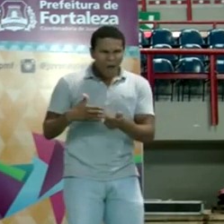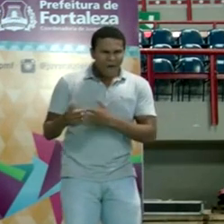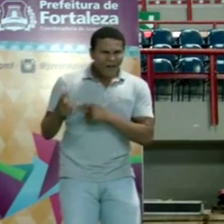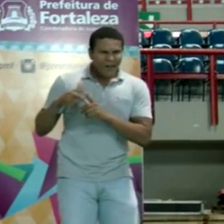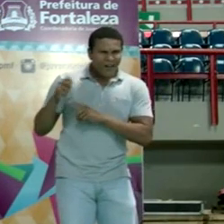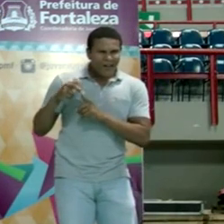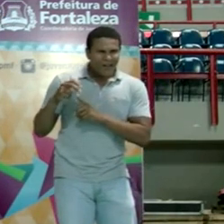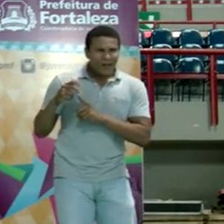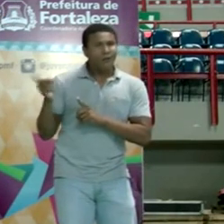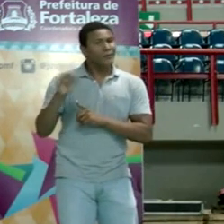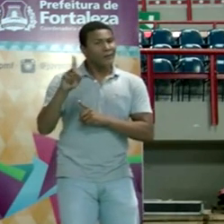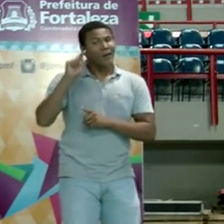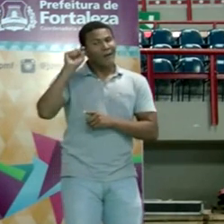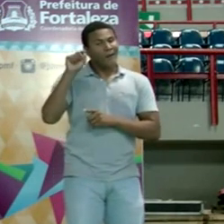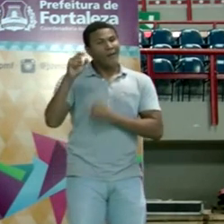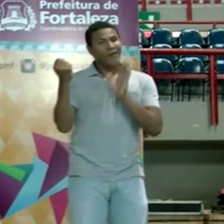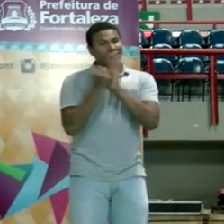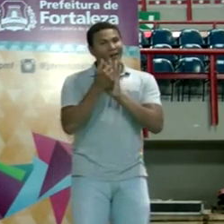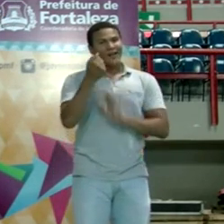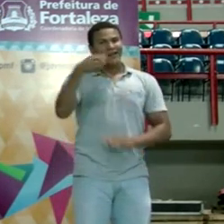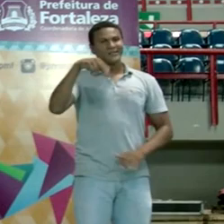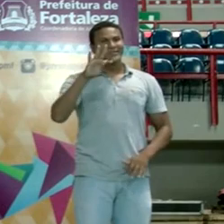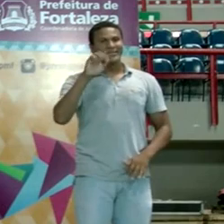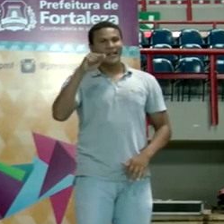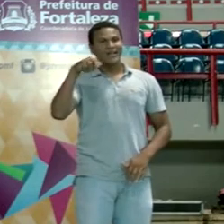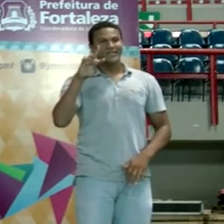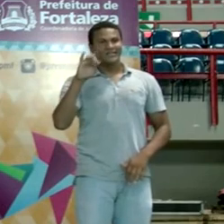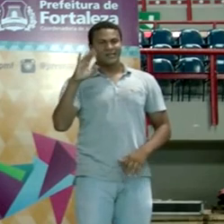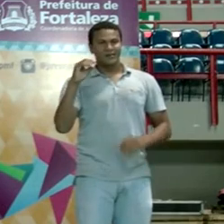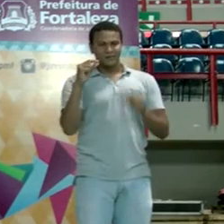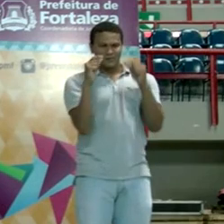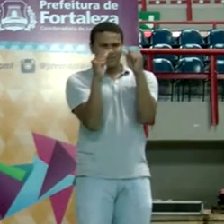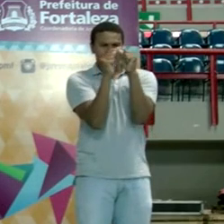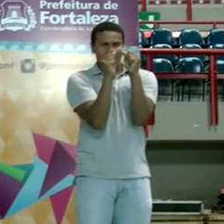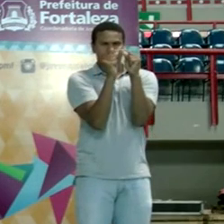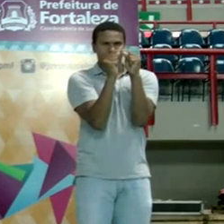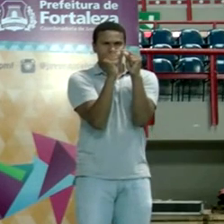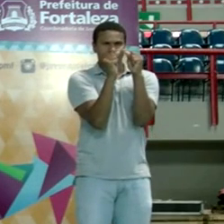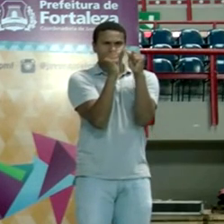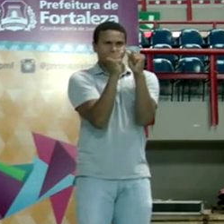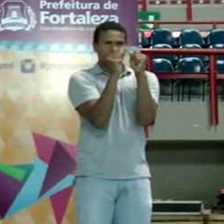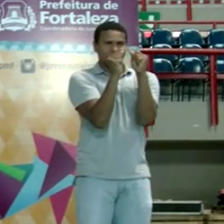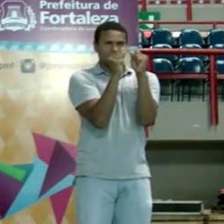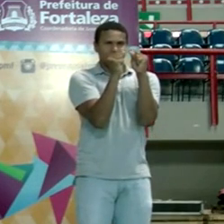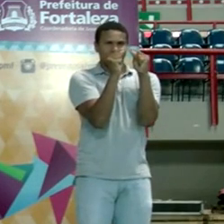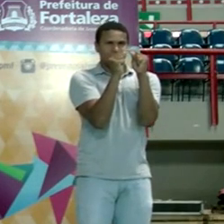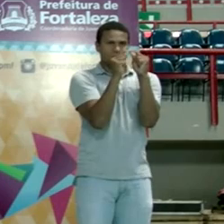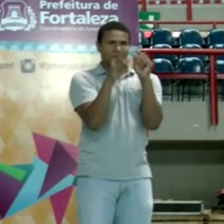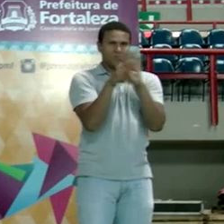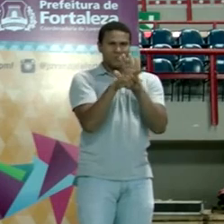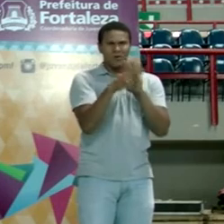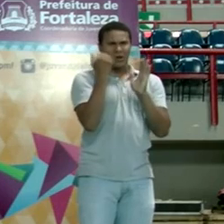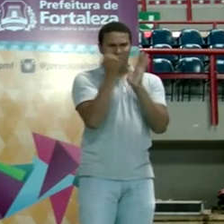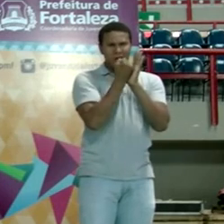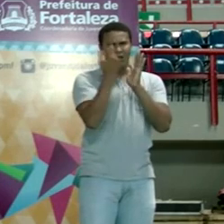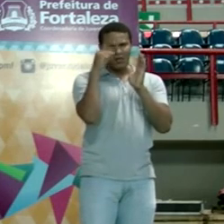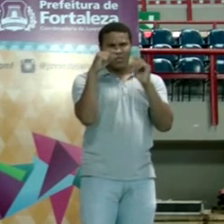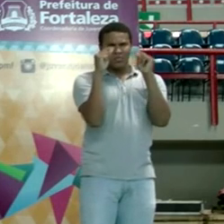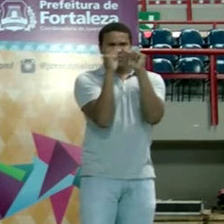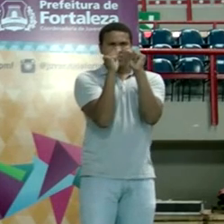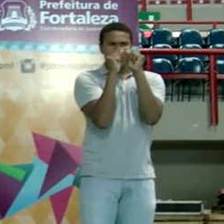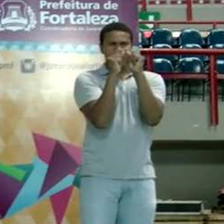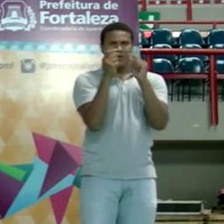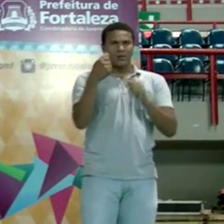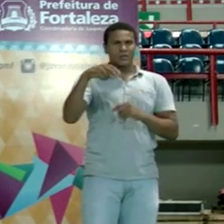é? Tinha que ser Guaraná Antártica. Essa é a ideia. A indústria cultural,